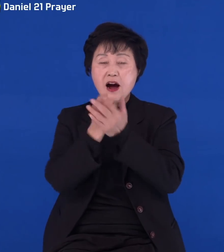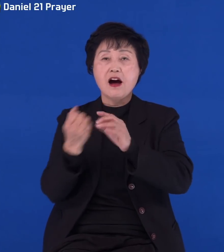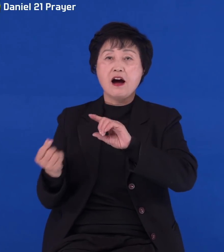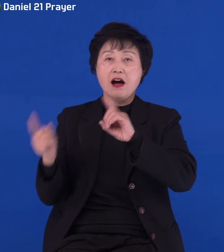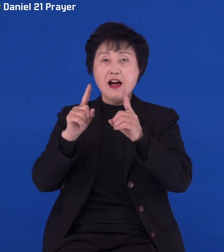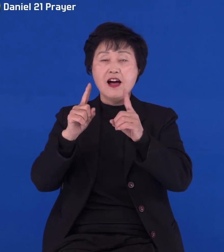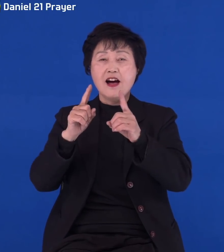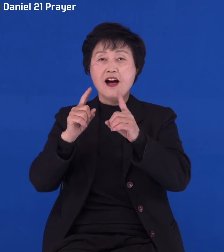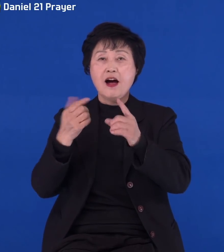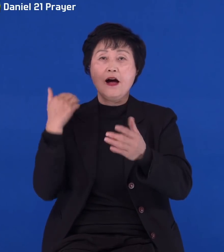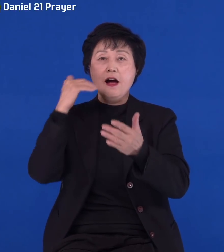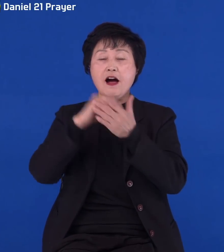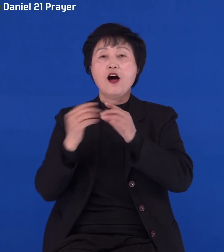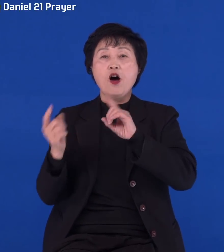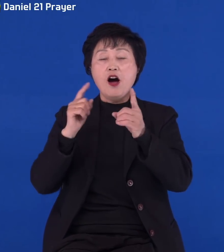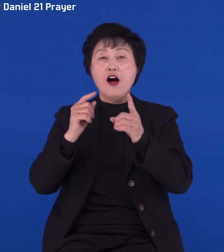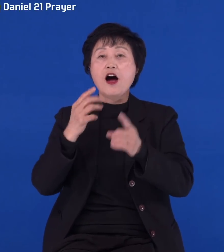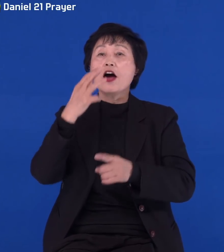어머니가